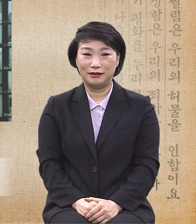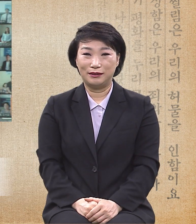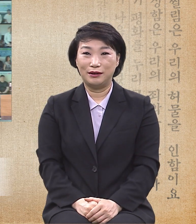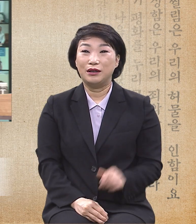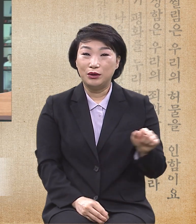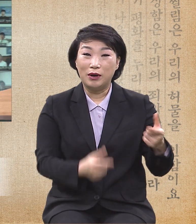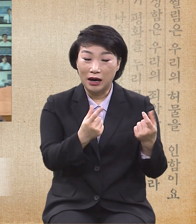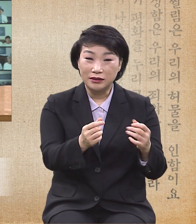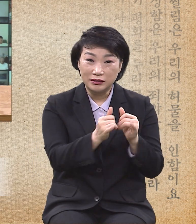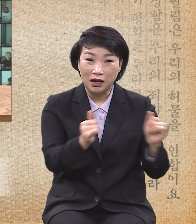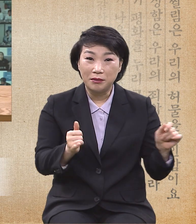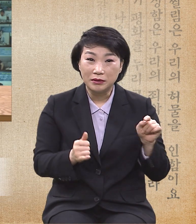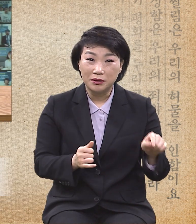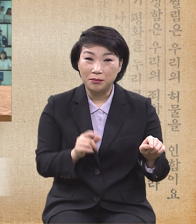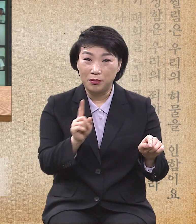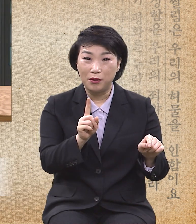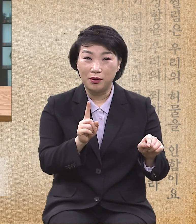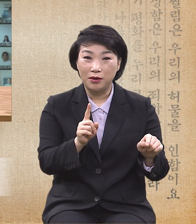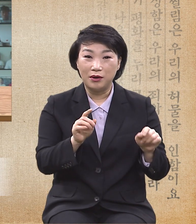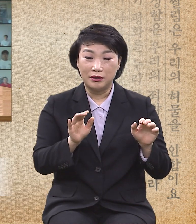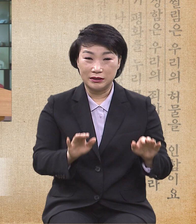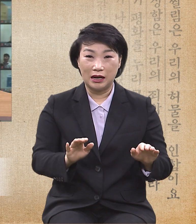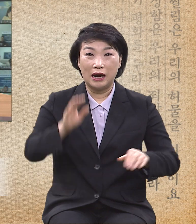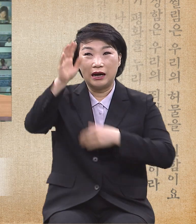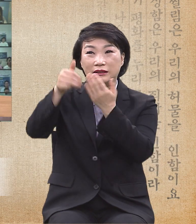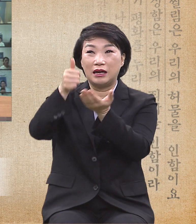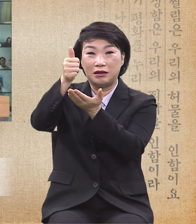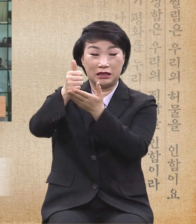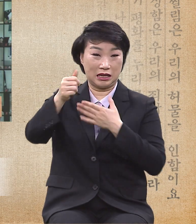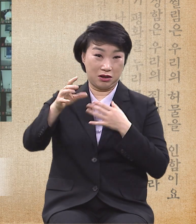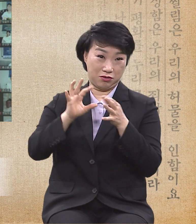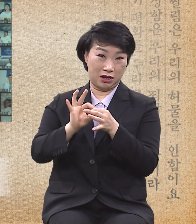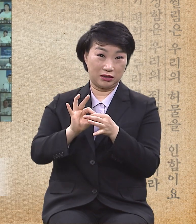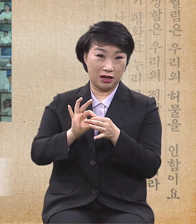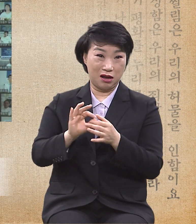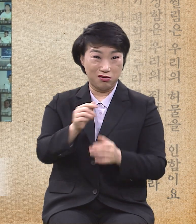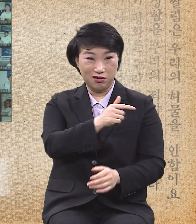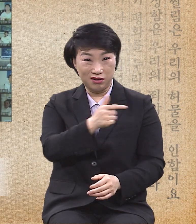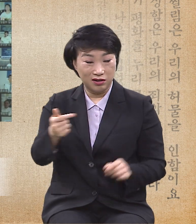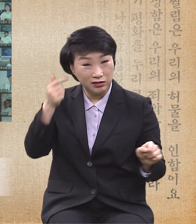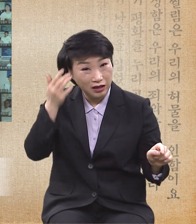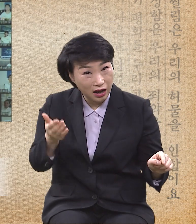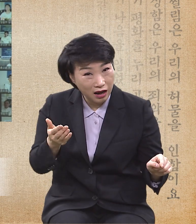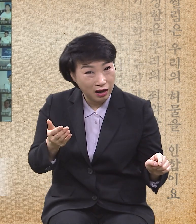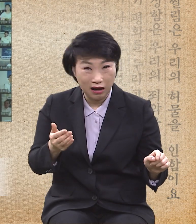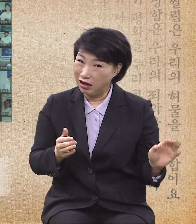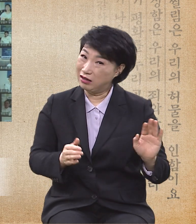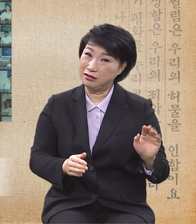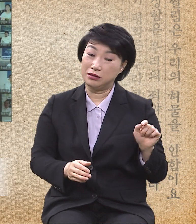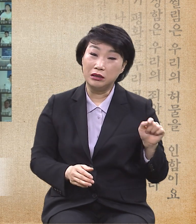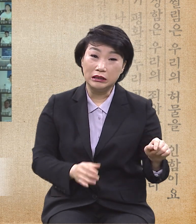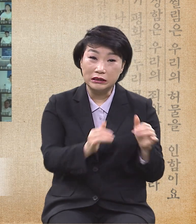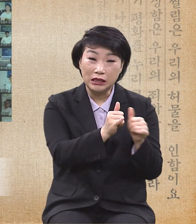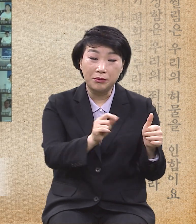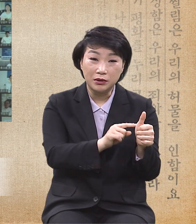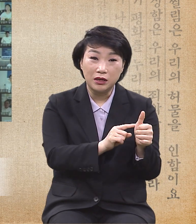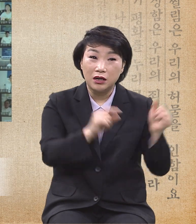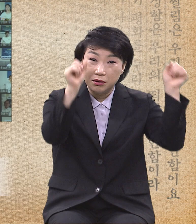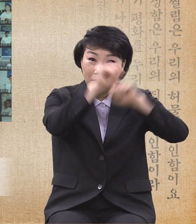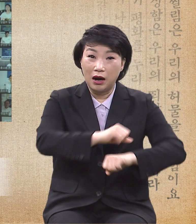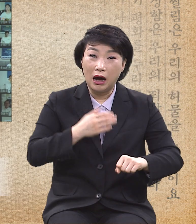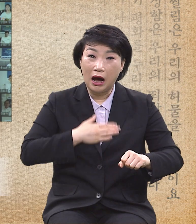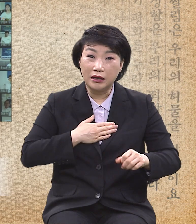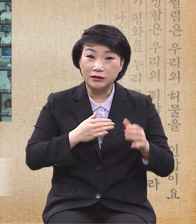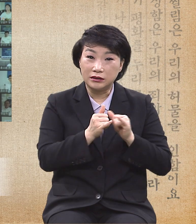그런 사람이야 무슨 하나님과 관계가 대단한 것이에요. 그럼 이 사람이 멸망을